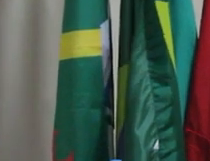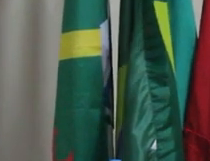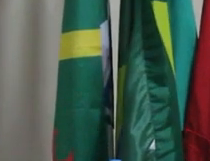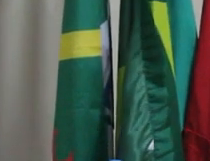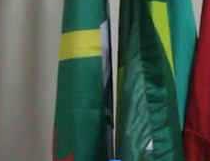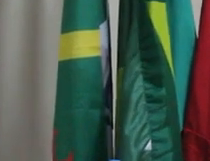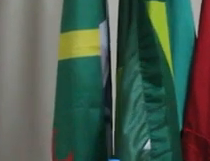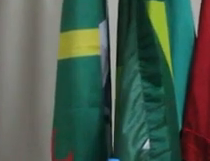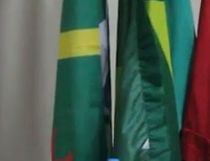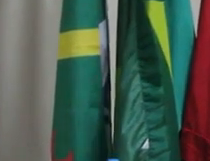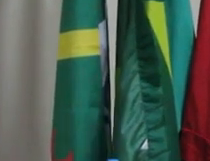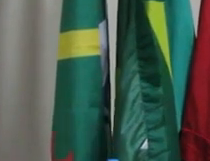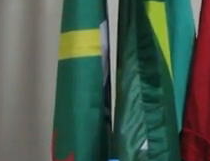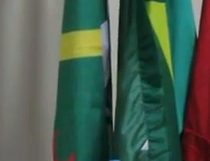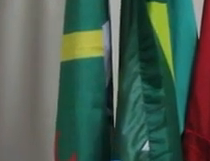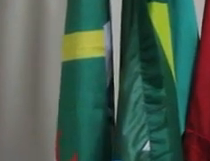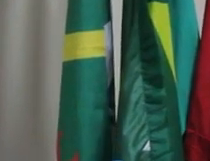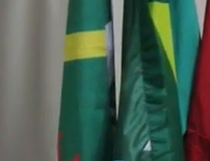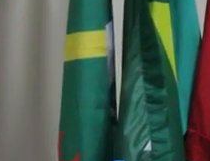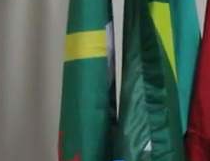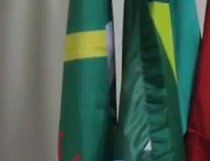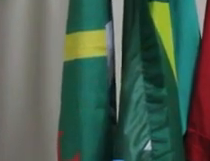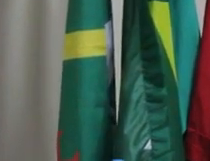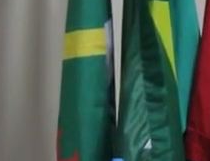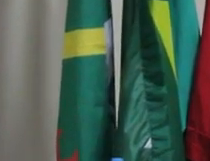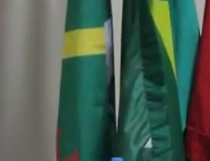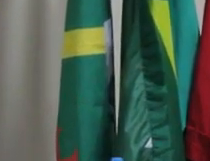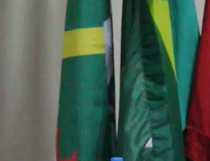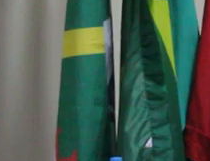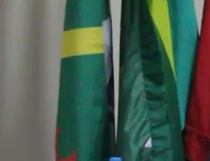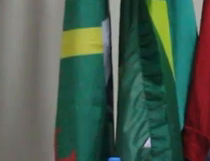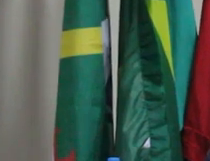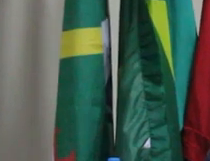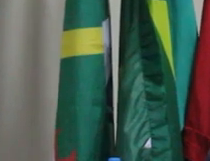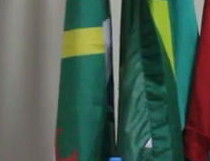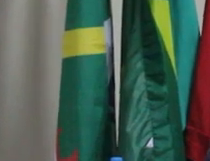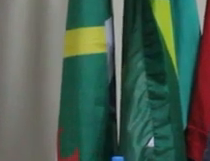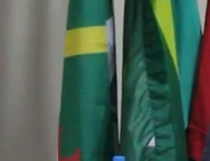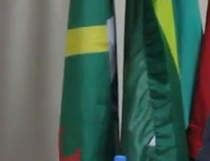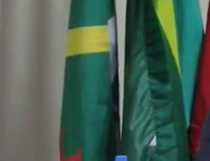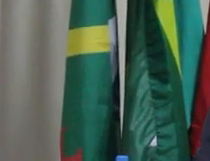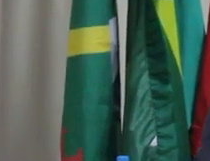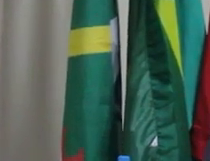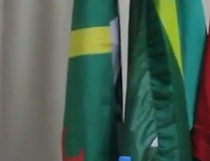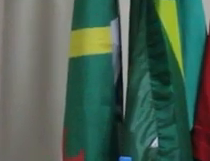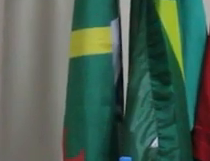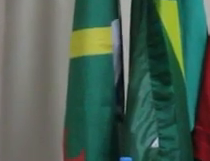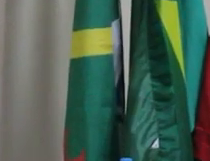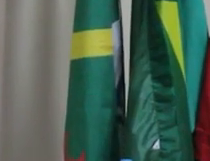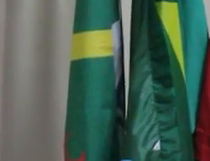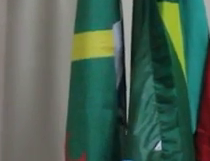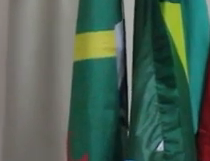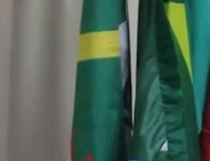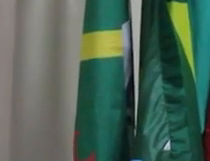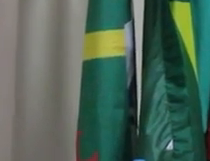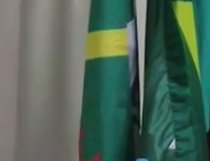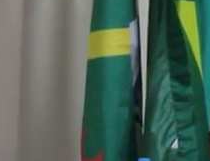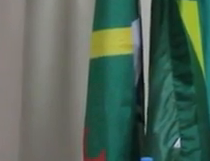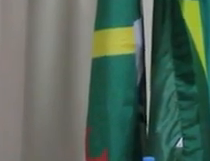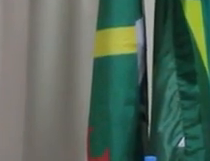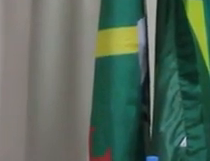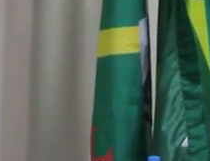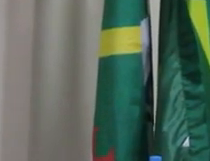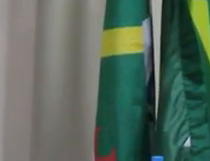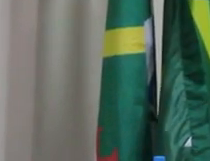tempo. Então, no comitê regional também, que eu faço parte, Marcelo faz parte, eu faço parte da cadeira